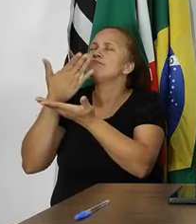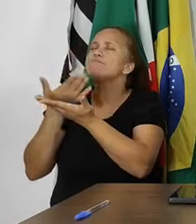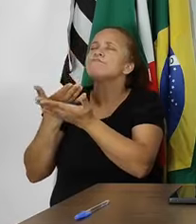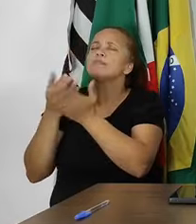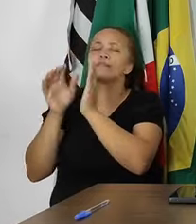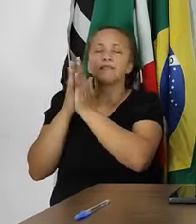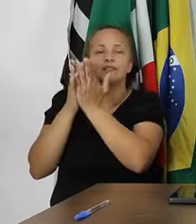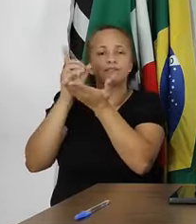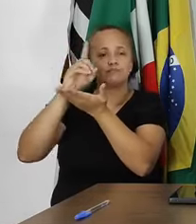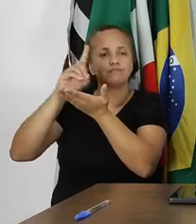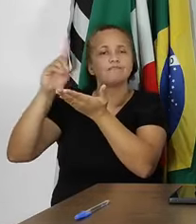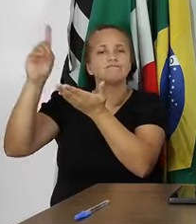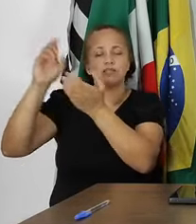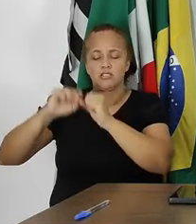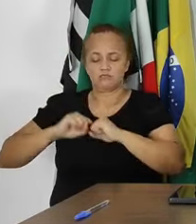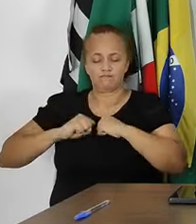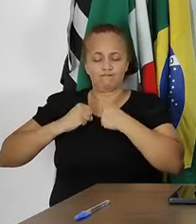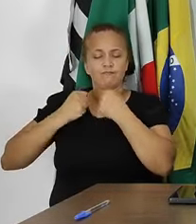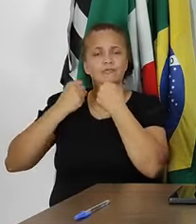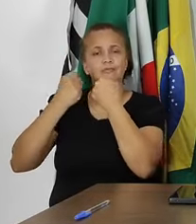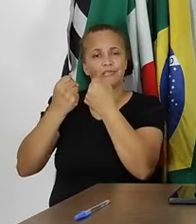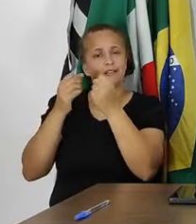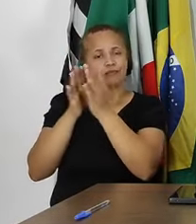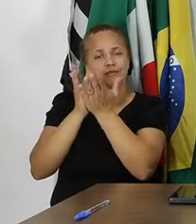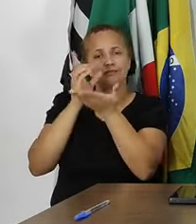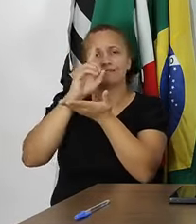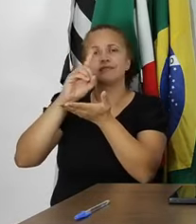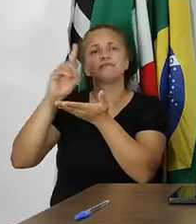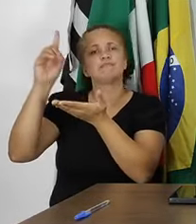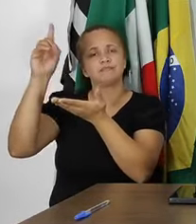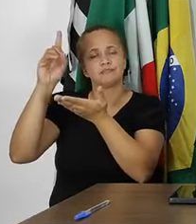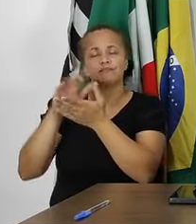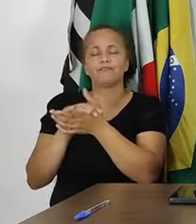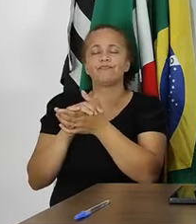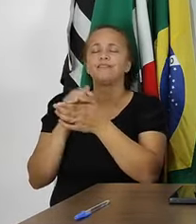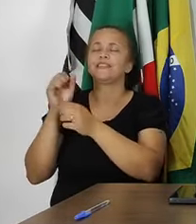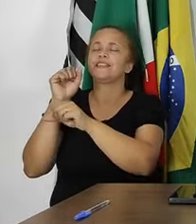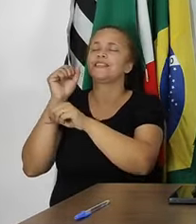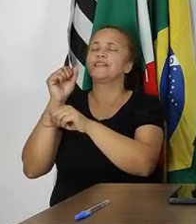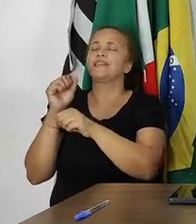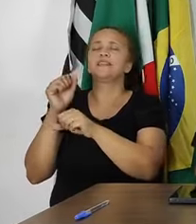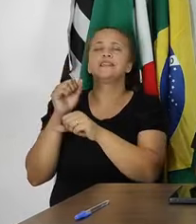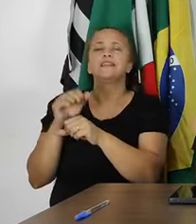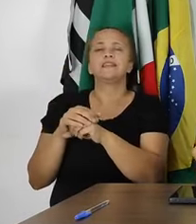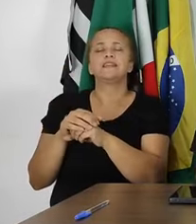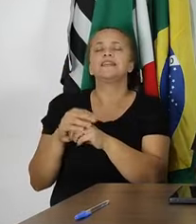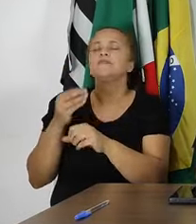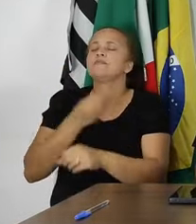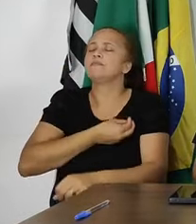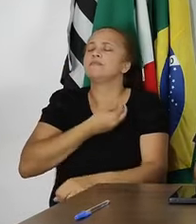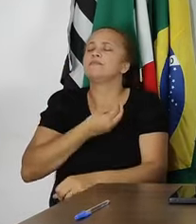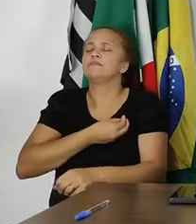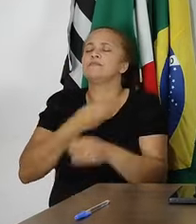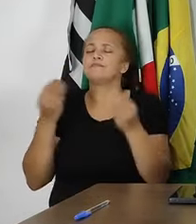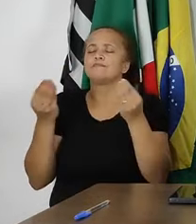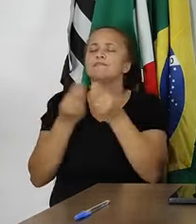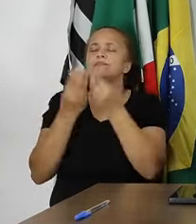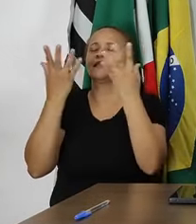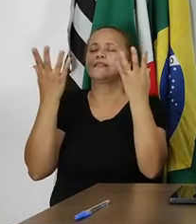nos posicionar em cada verdade das Escrituras Sagradas e esperar para viver o milagre de